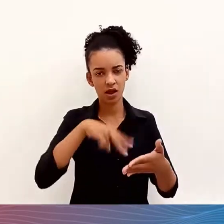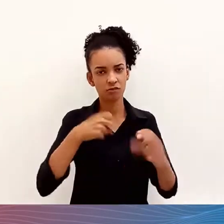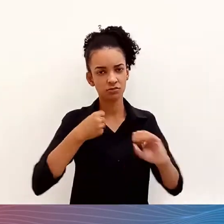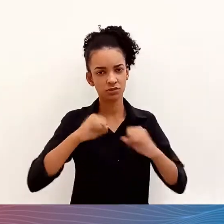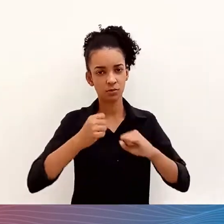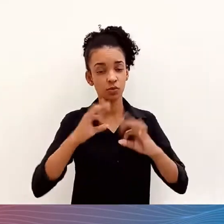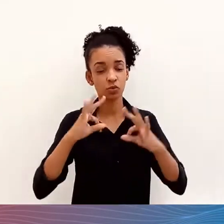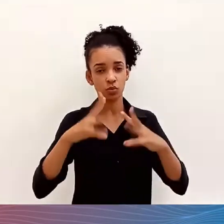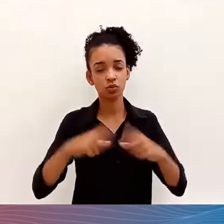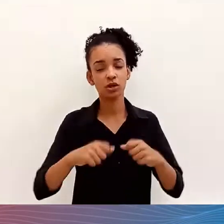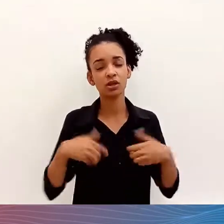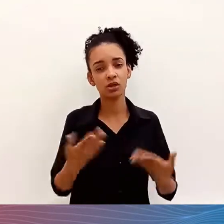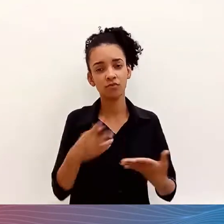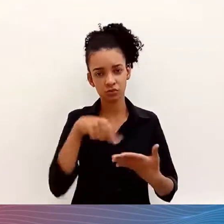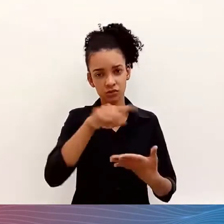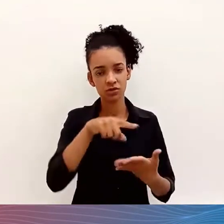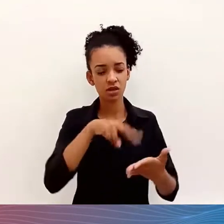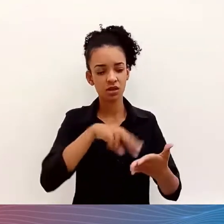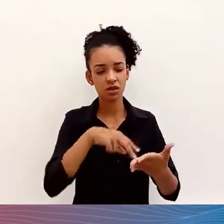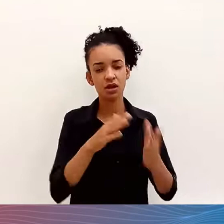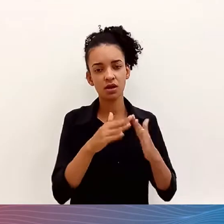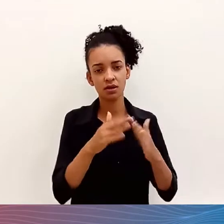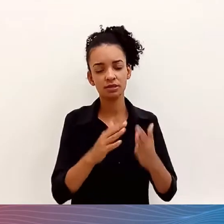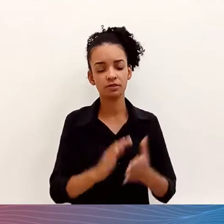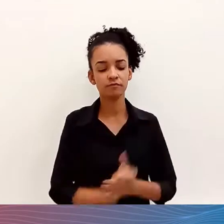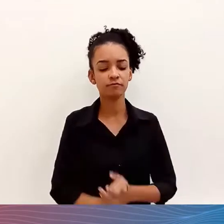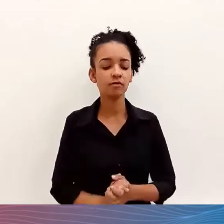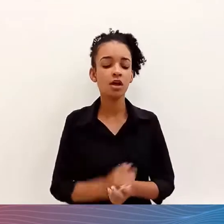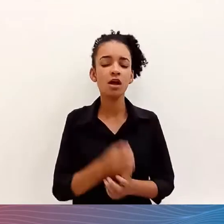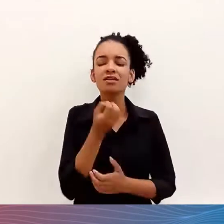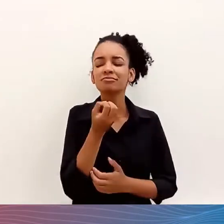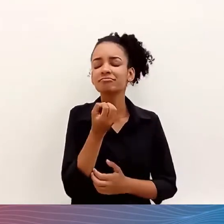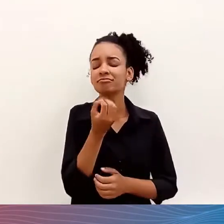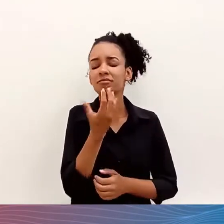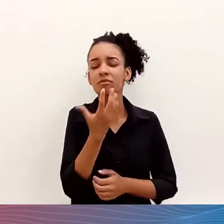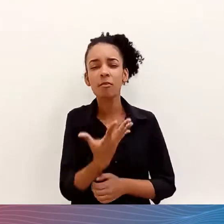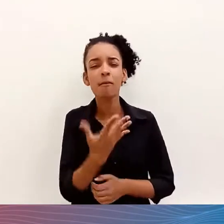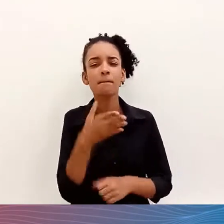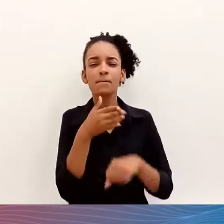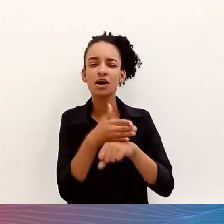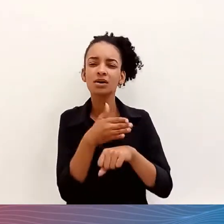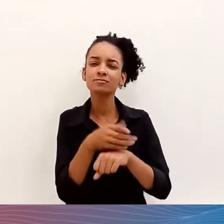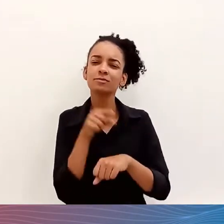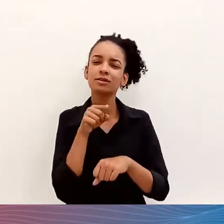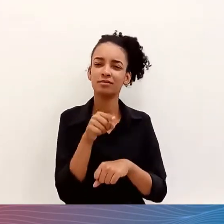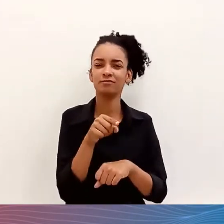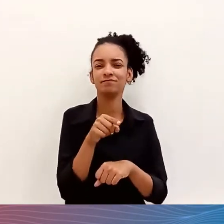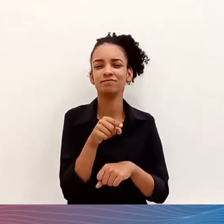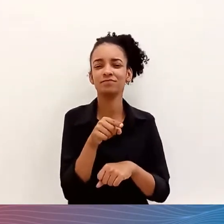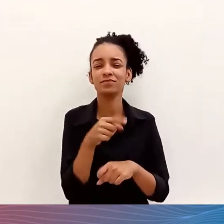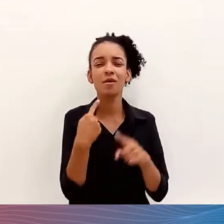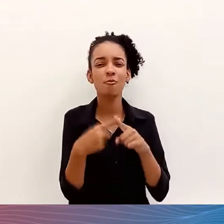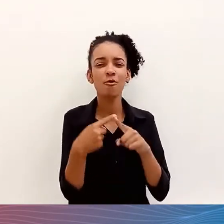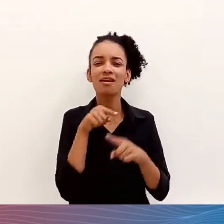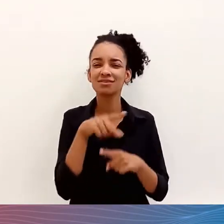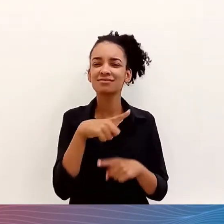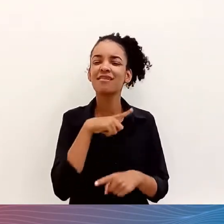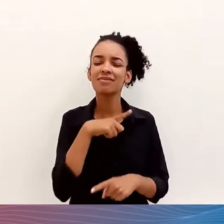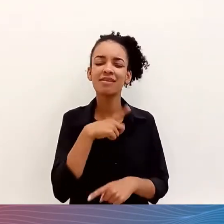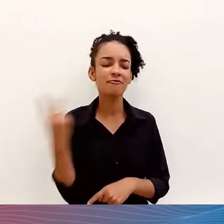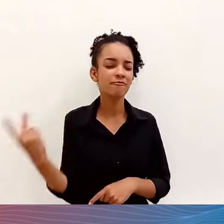estar nessa procissão. Essa procissão é triunfante. Senhor Jesus,